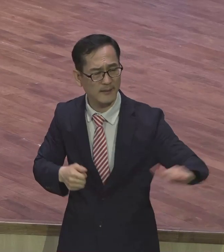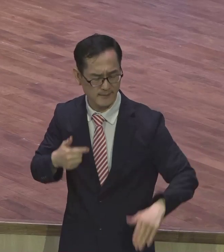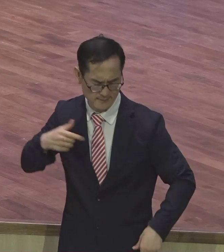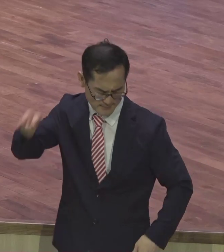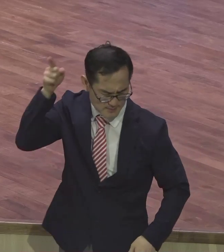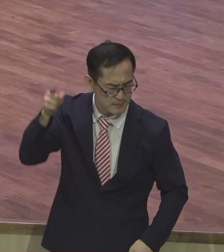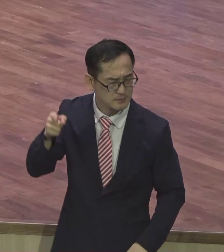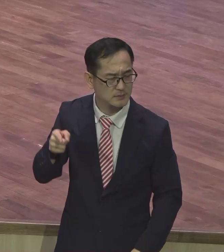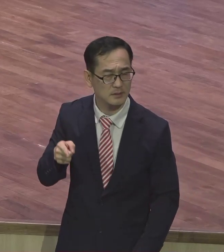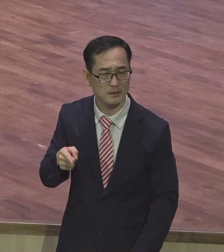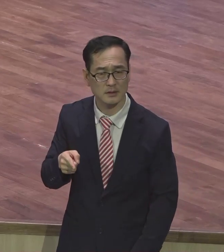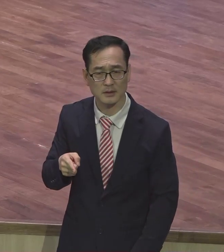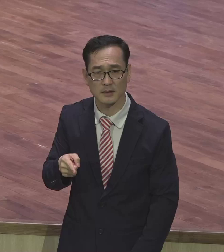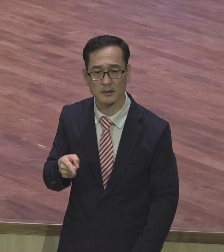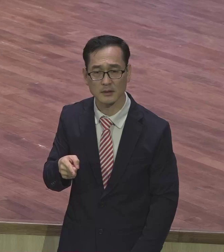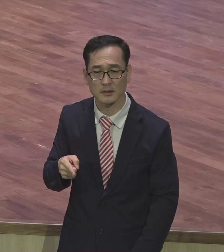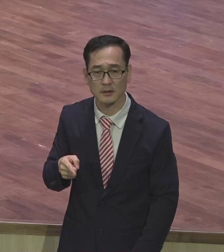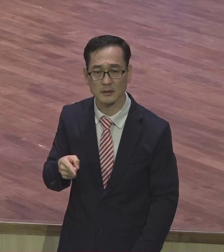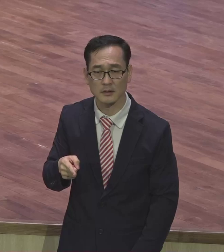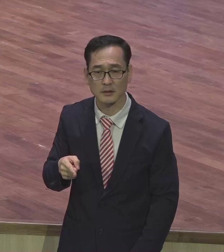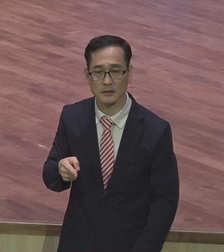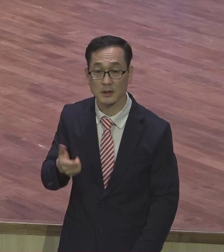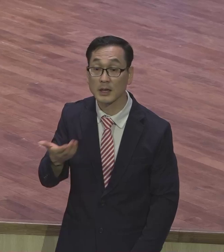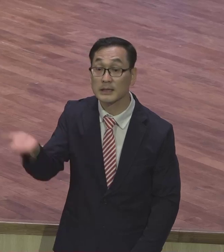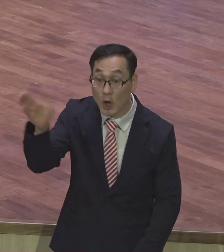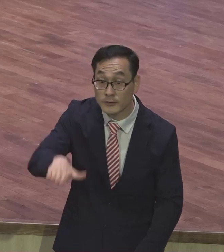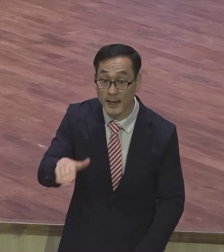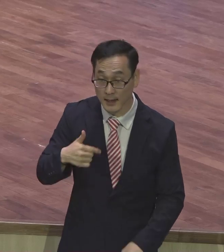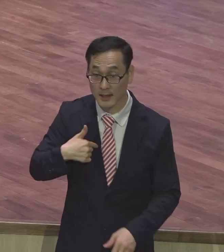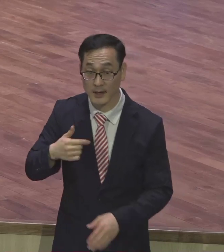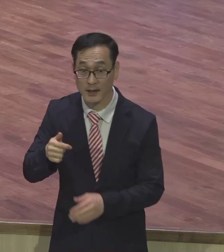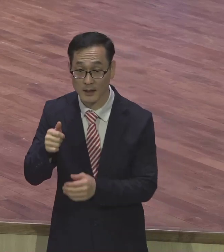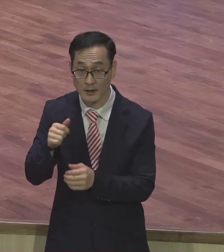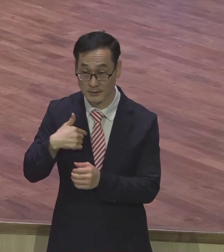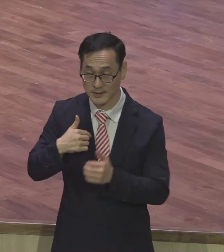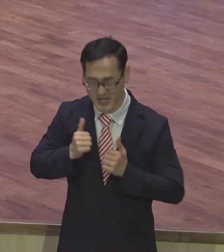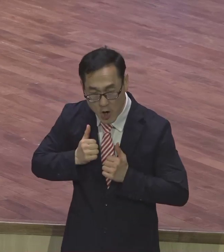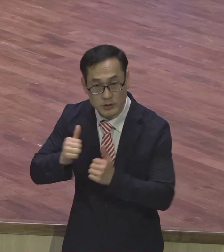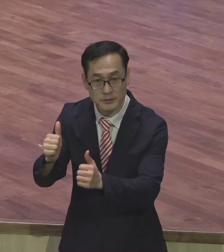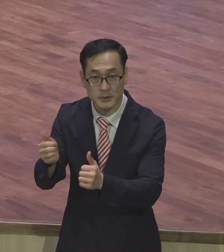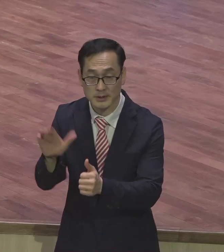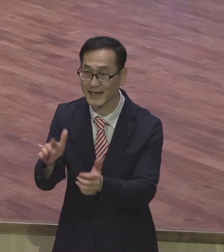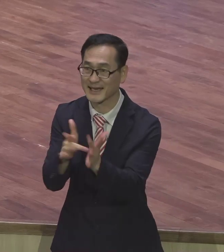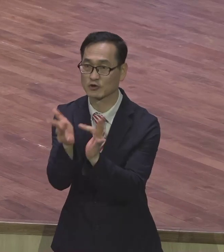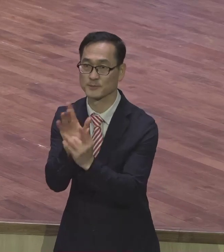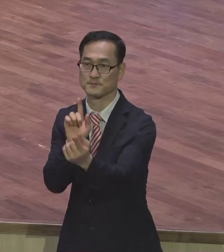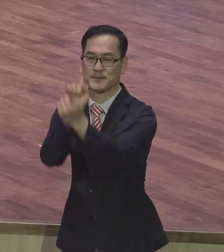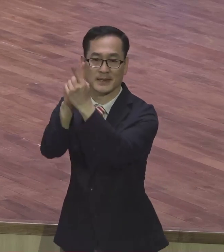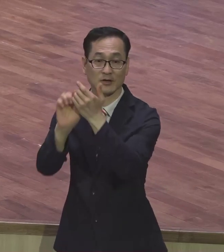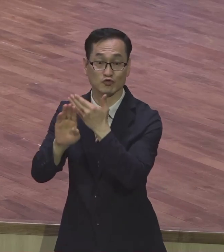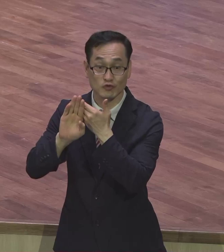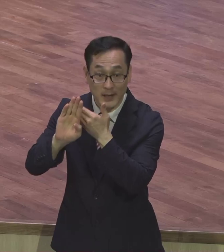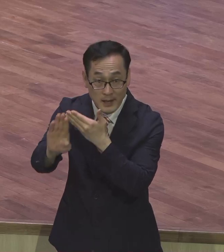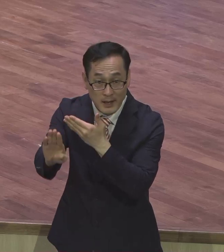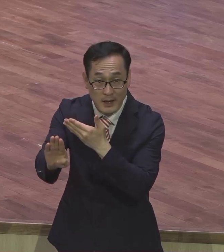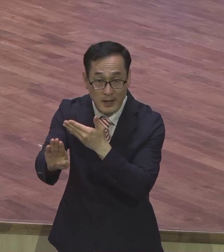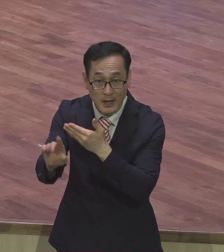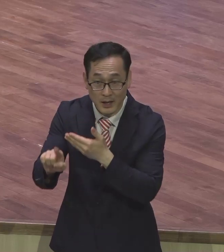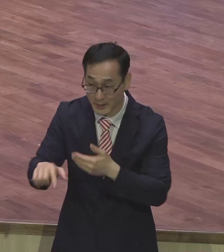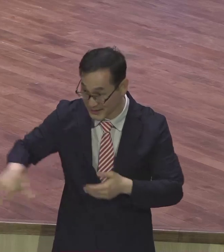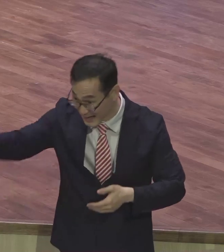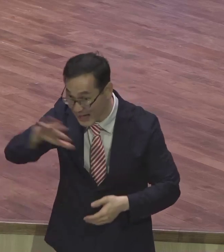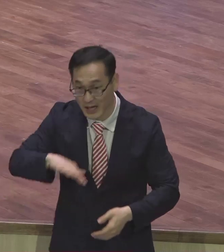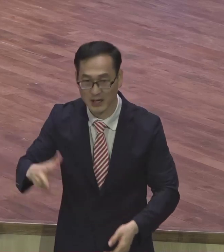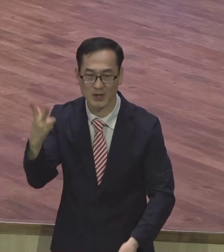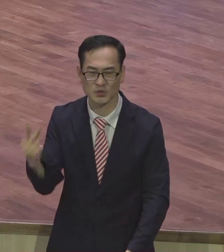그런데 이런 바울이 예수 그리스도를 만난 이후에 만나고 나니 다